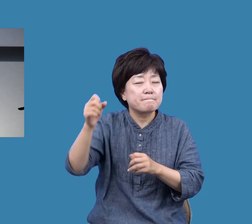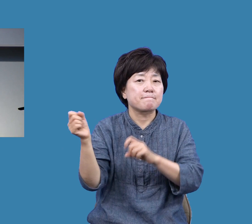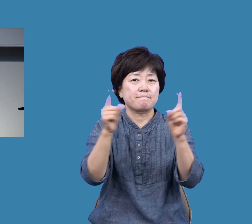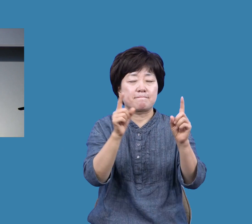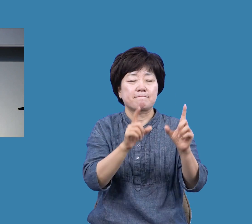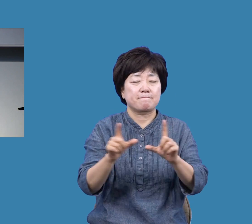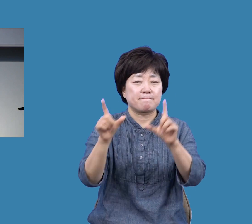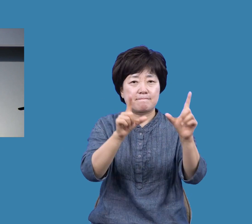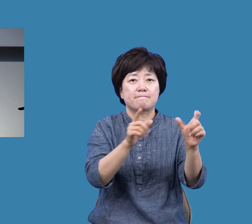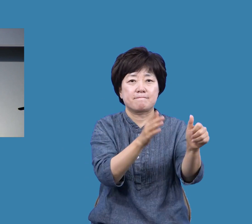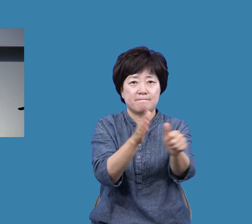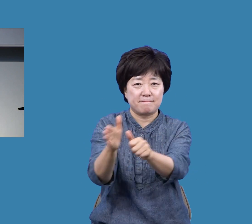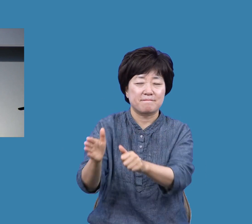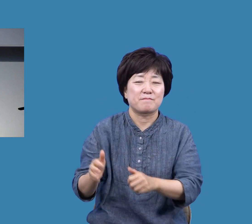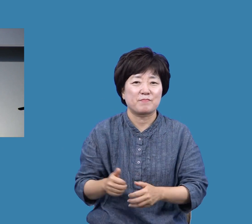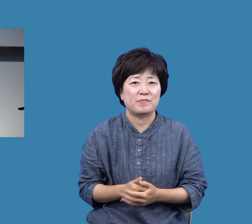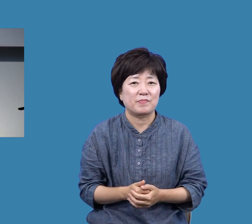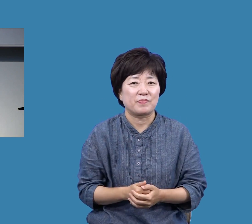이름으로 축복합니다.